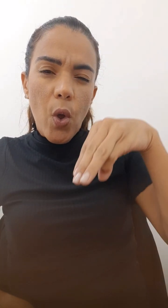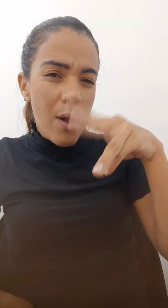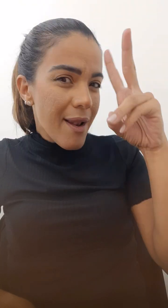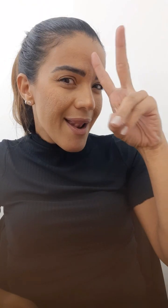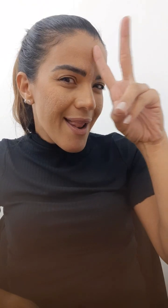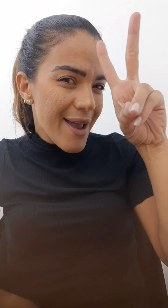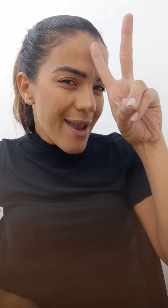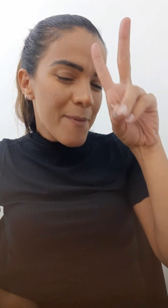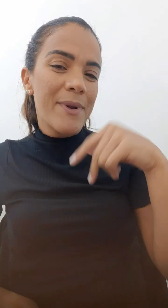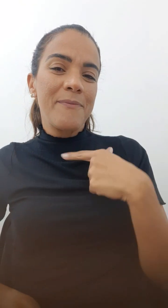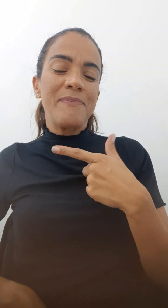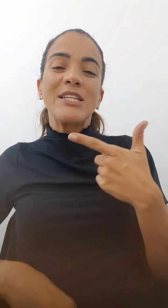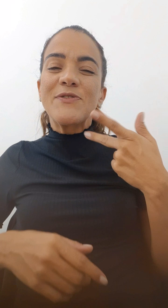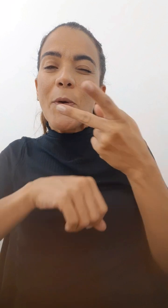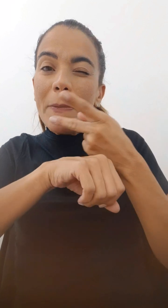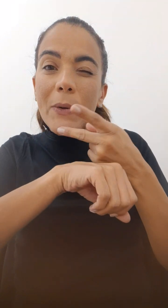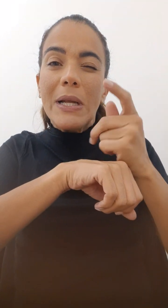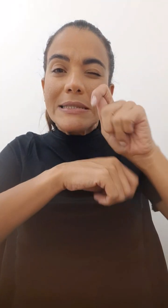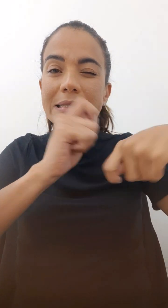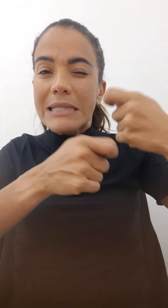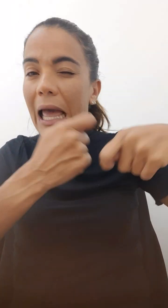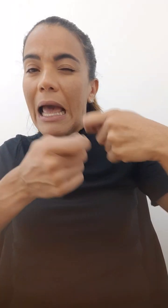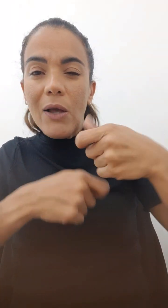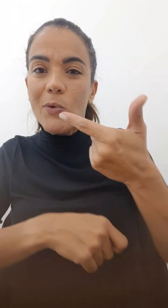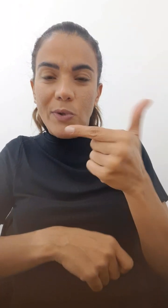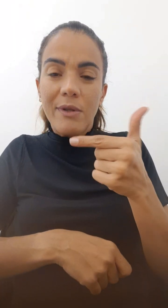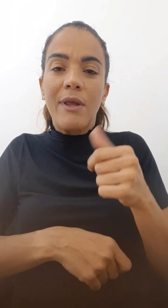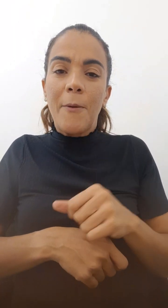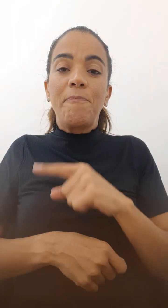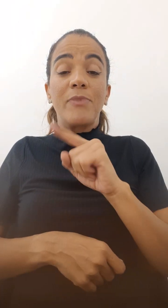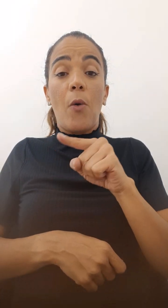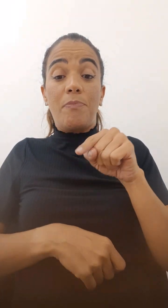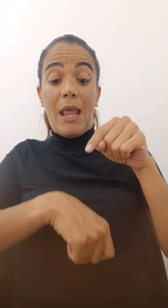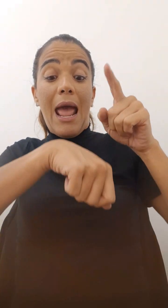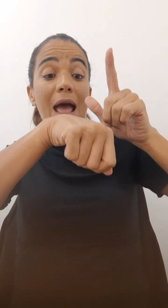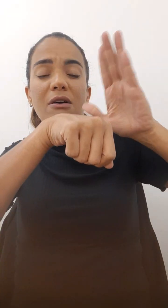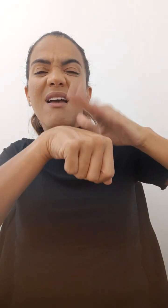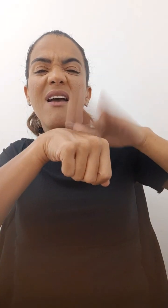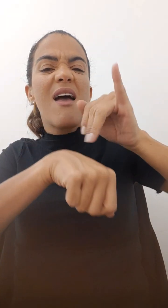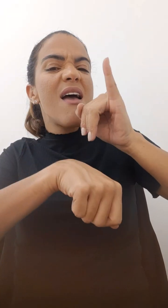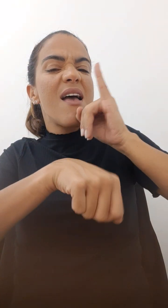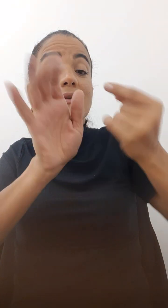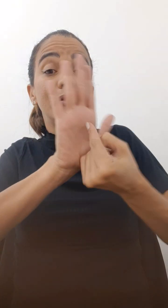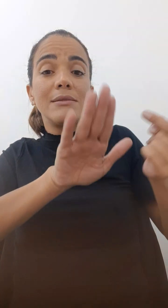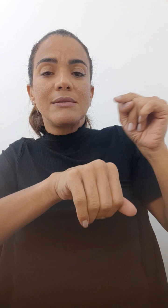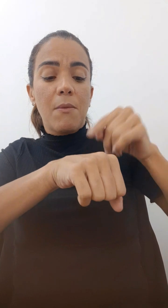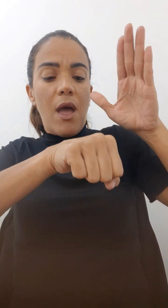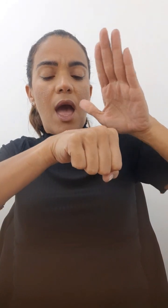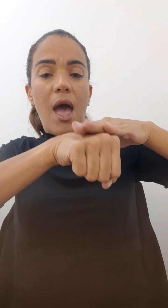Lembram disso? Nós ficávamos procurando sinal e não encontrávamos, lembra? Uma explicação de forma